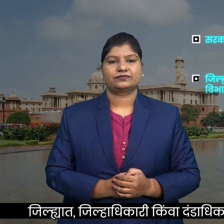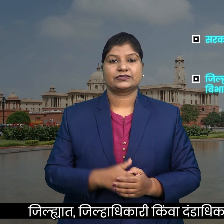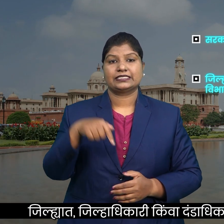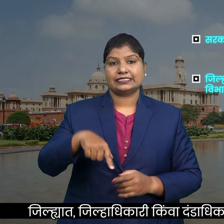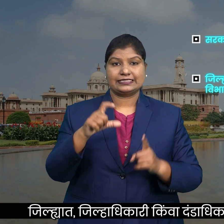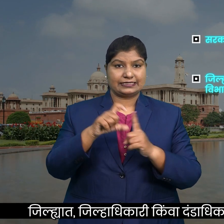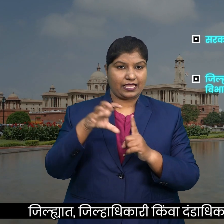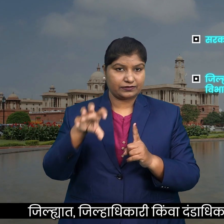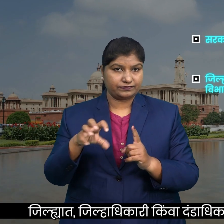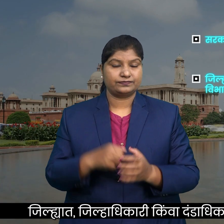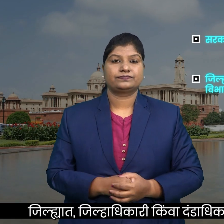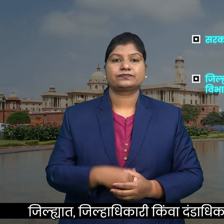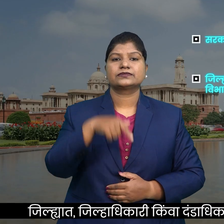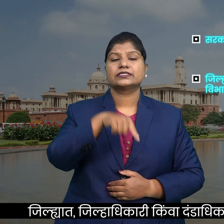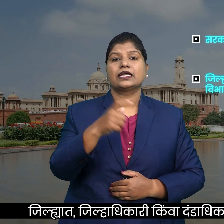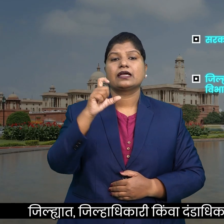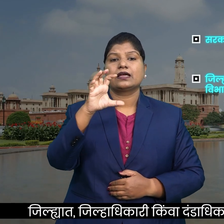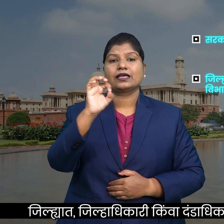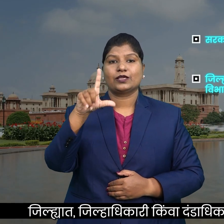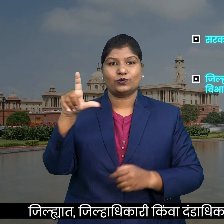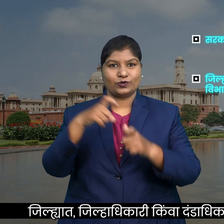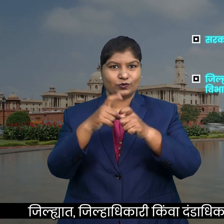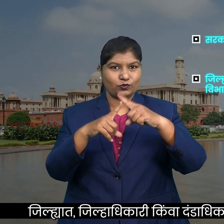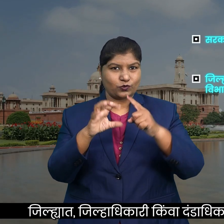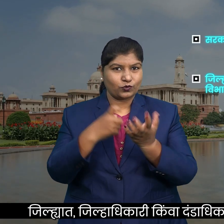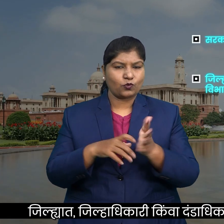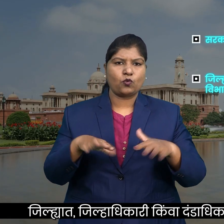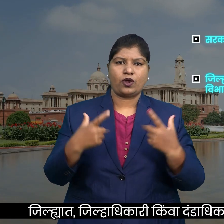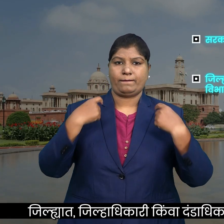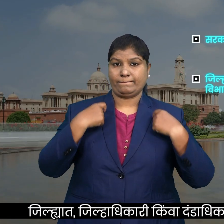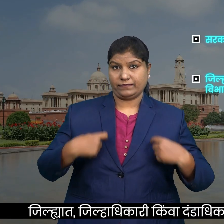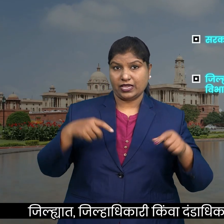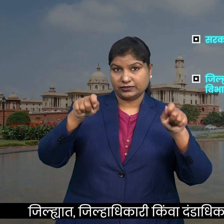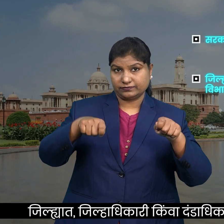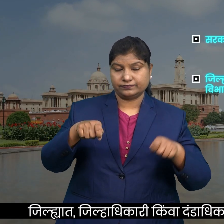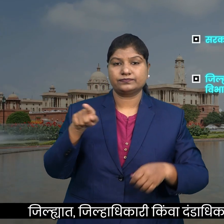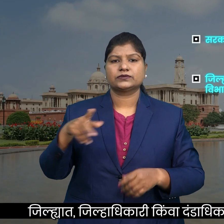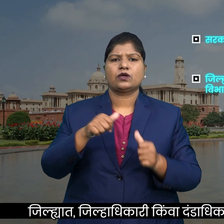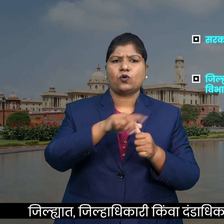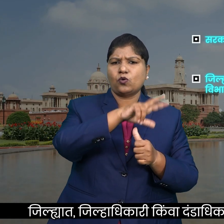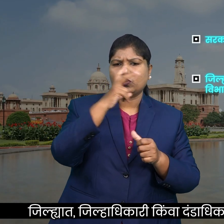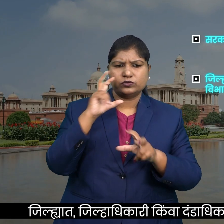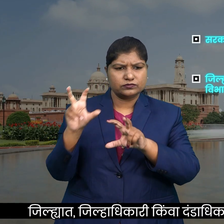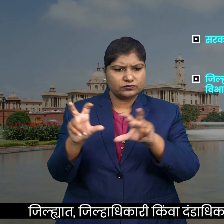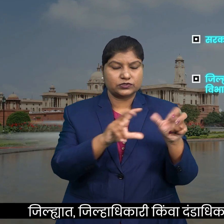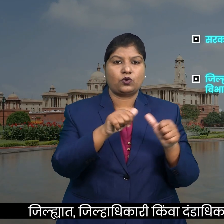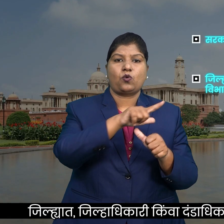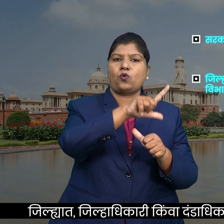जिल्हावत जिल्हाधिकारी किंवा दंडाधिकारी सर्व विभागाच्या कामावर देखरेख